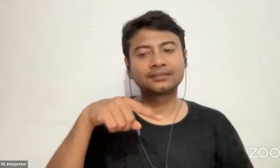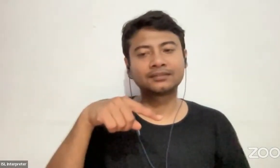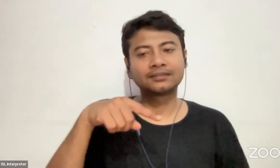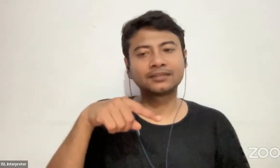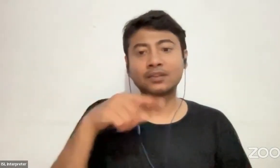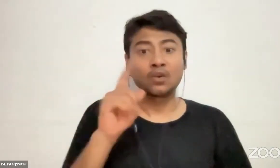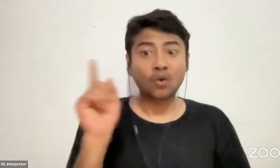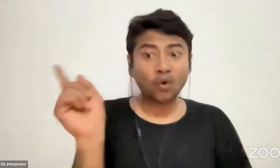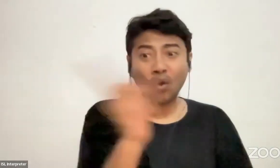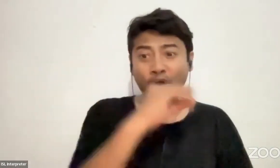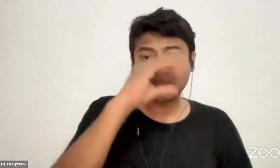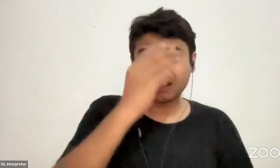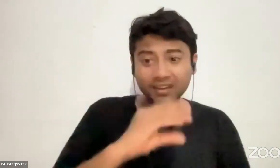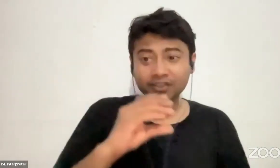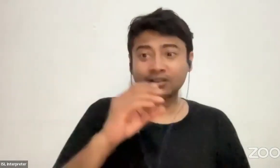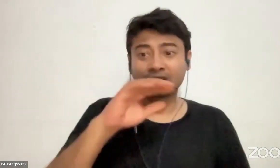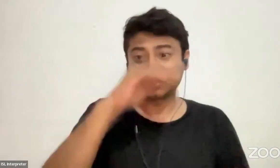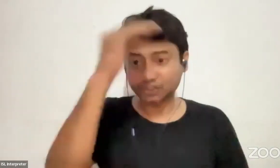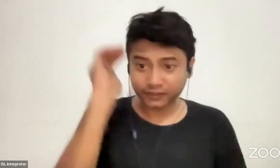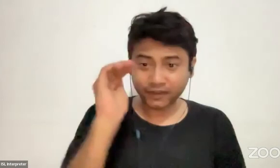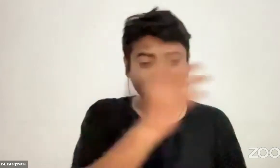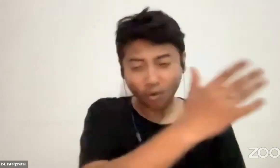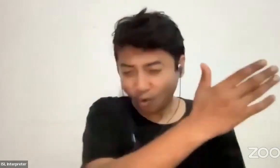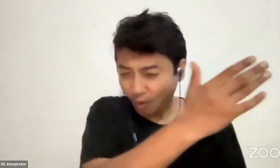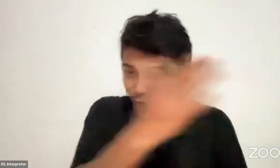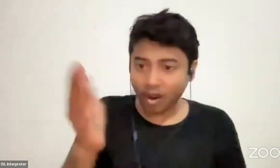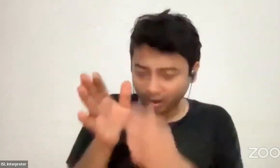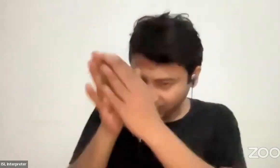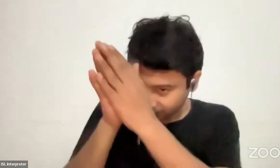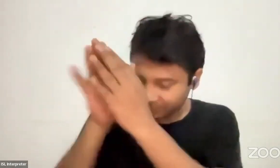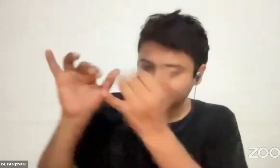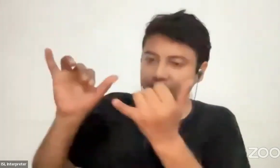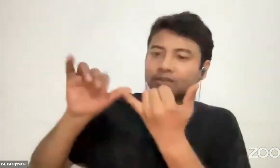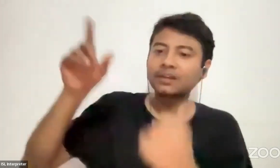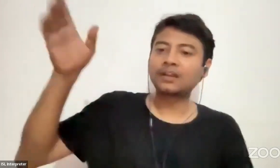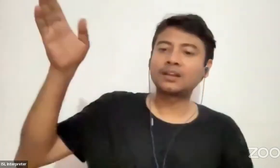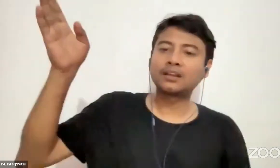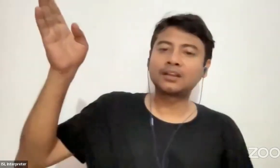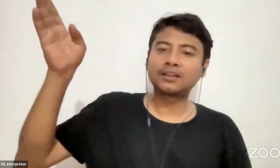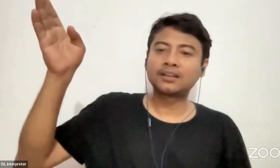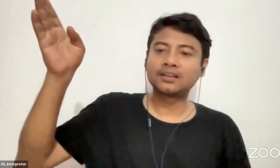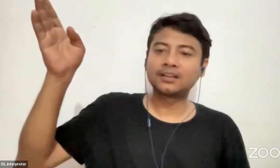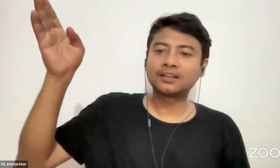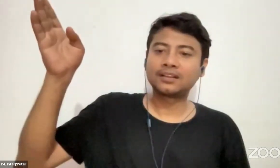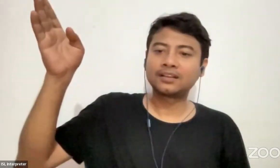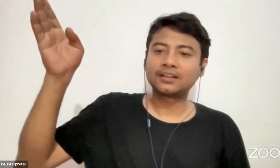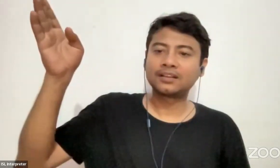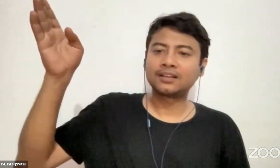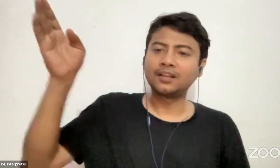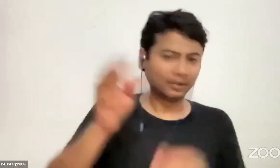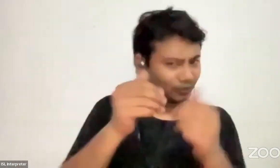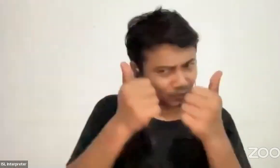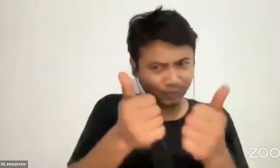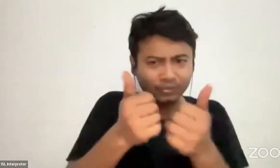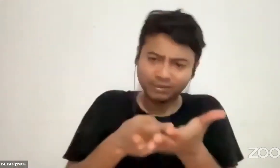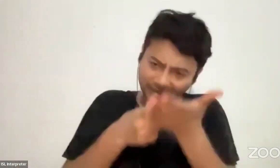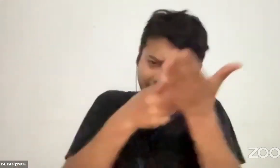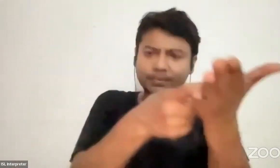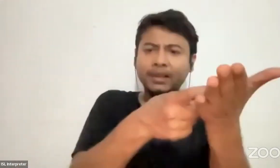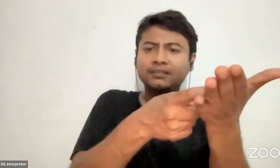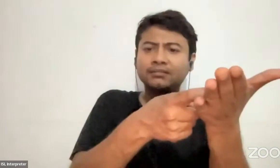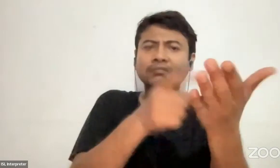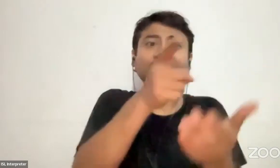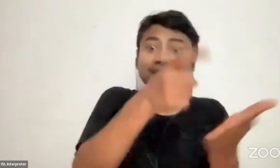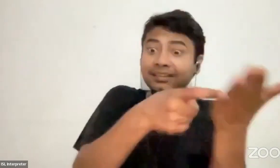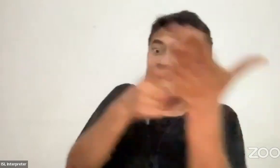जितने भी देवी देवता हैं ये सब भगवान के भक्त हैं, और इस रूप में हमें उन्हें सम्मान देना चाहिए, उनके मंदिर में भी जाना चाहिए, उनको प्रणाम